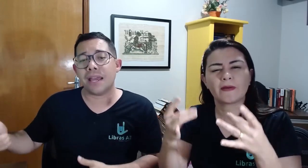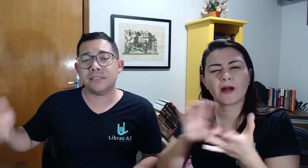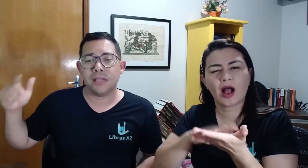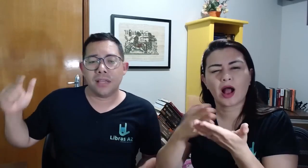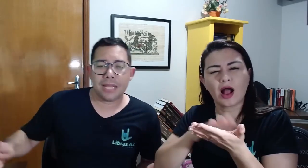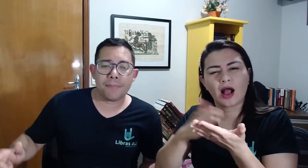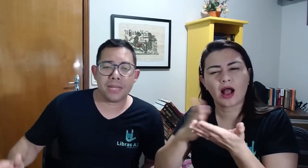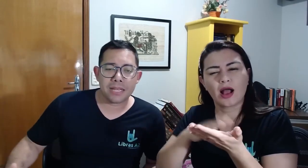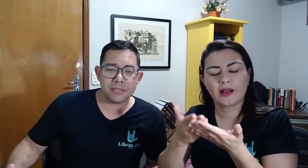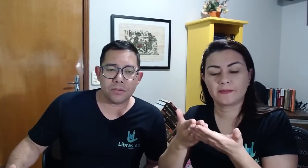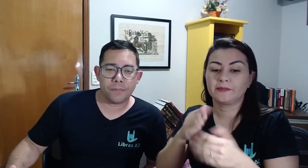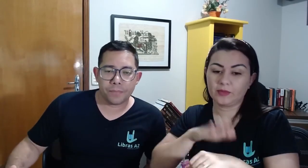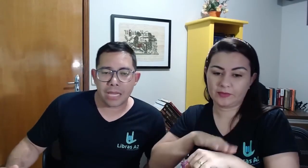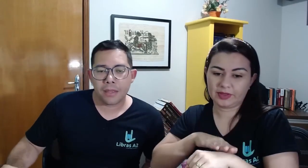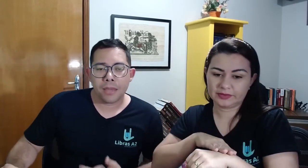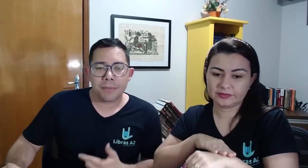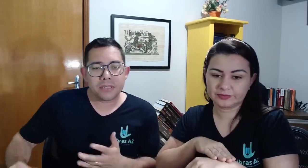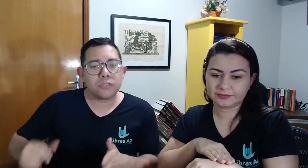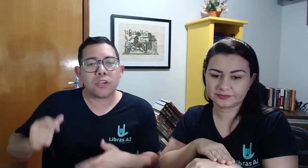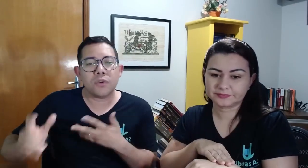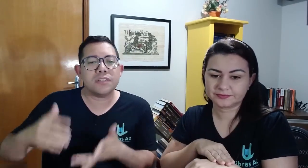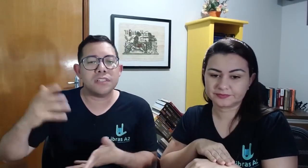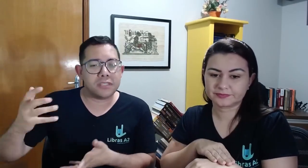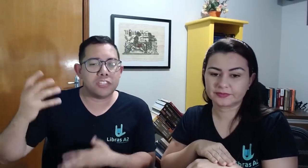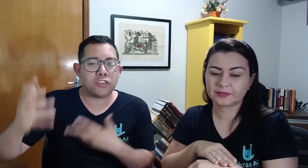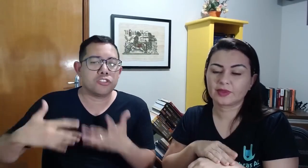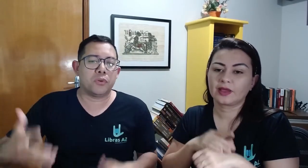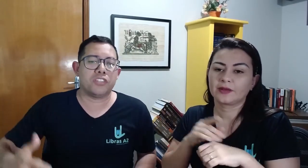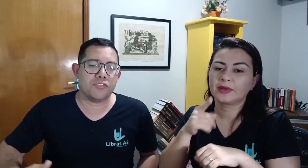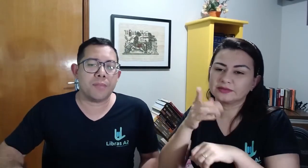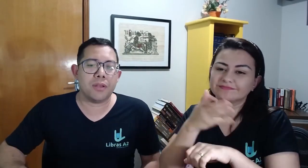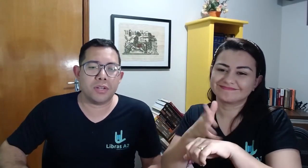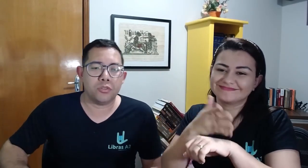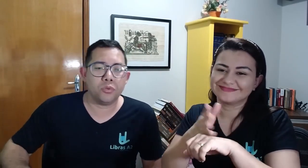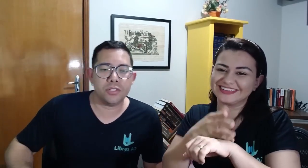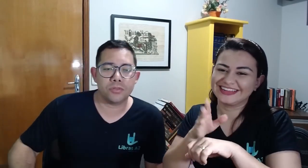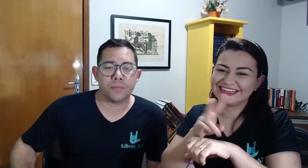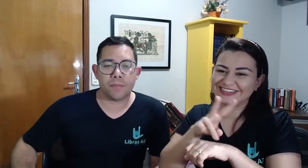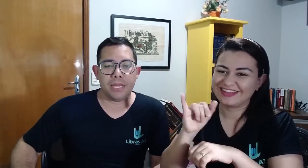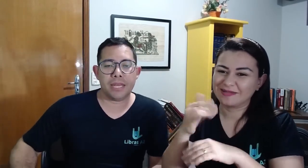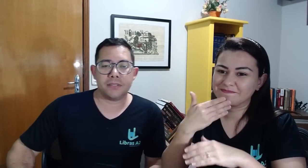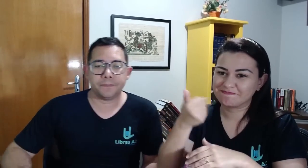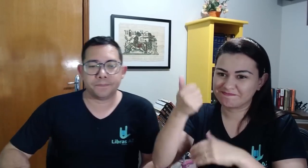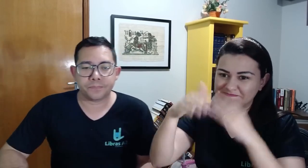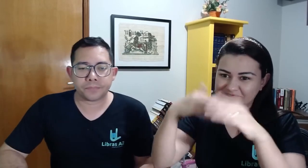mais na pregação, tá? Mas isso é com exercício, aos poucos a gente vai melhorando isso, beleza?